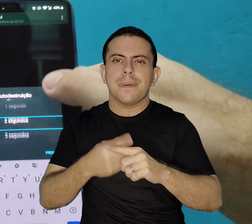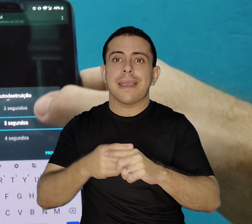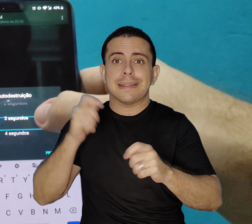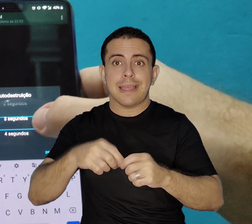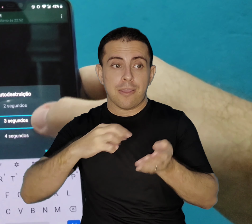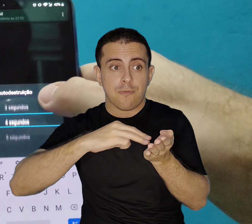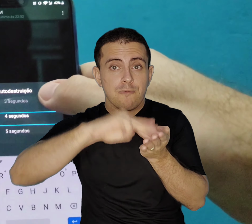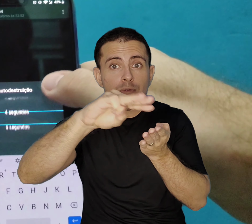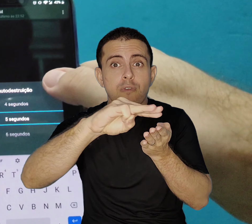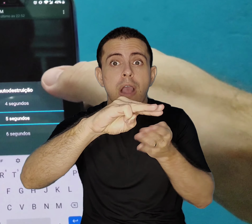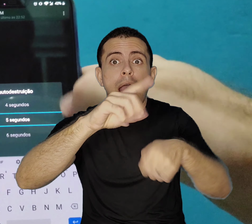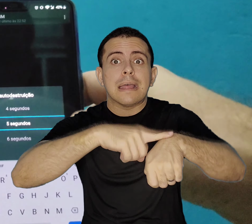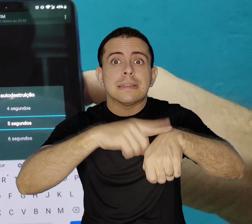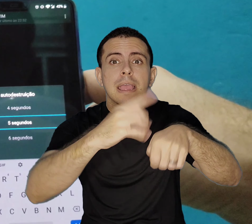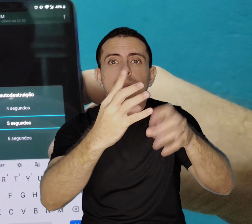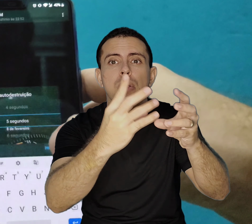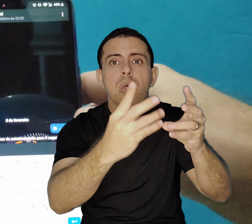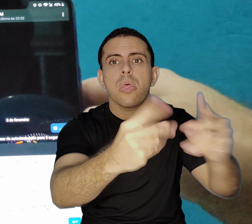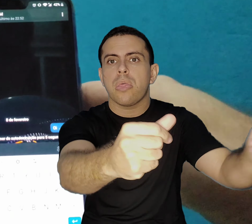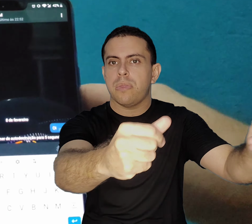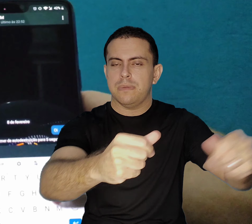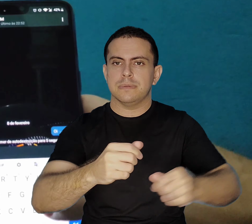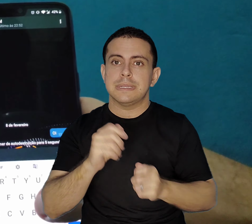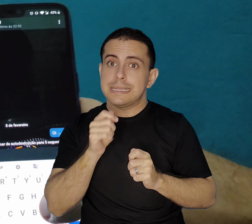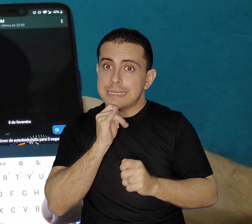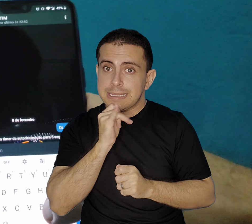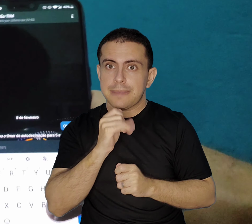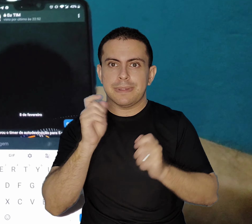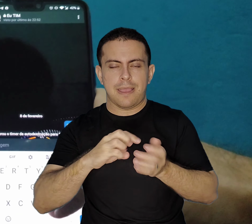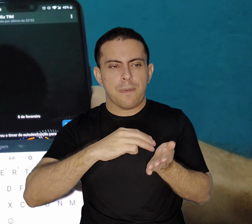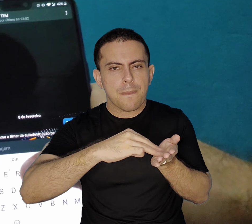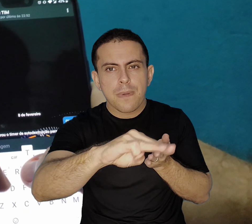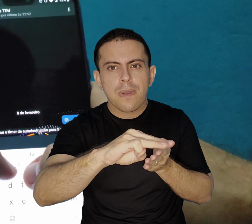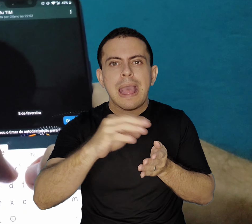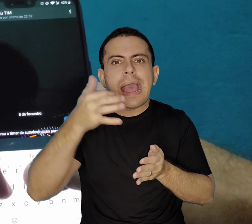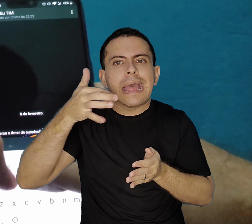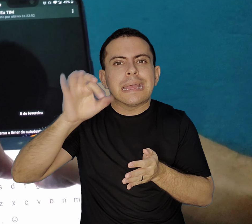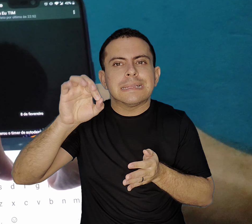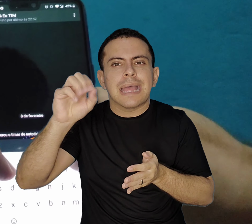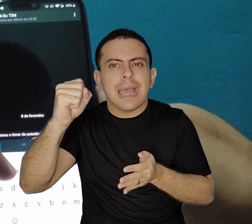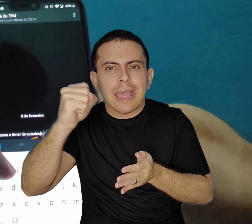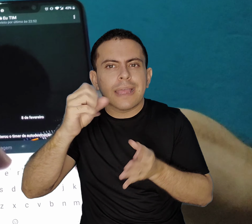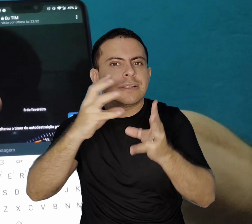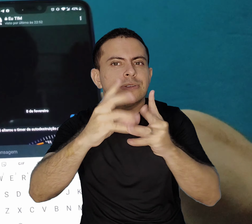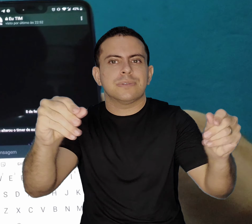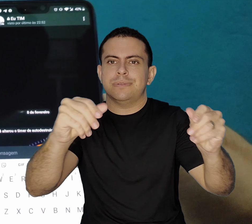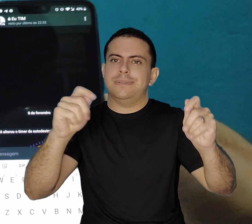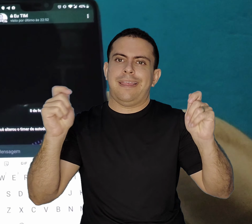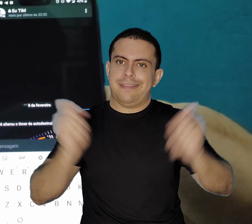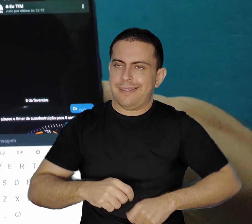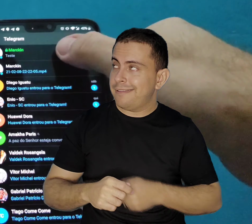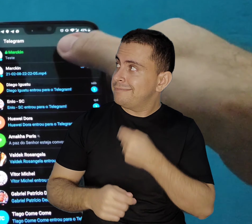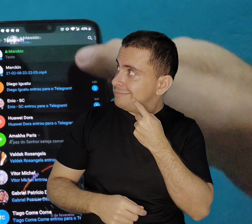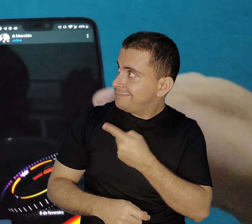Colocar as mensagens para ser apagadas durante algum tempo Por exemplo, eu posso mandar E com 10 segundos a mensagem se apagar Ele